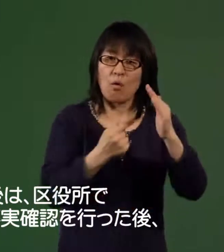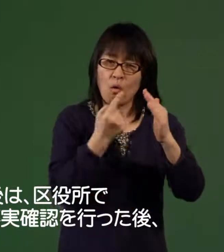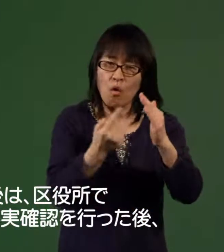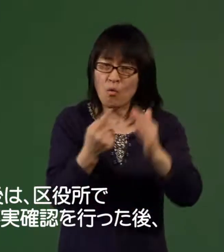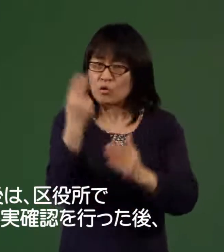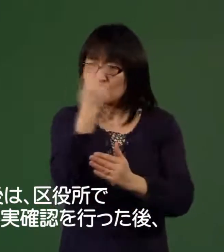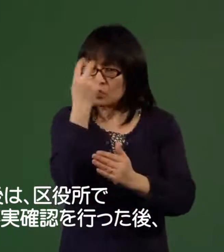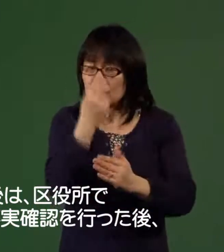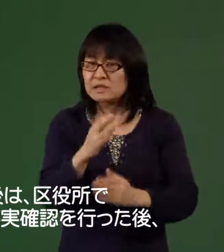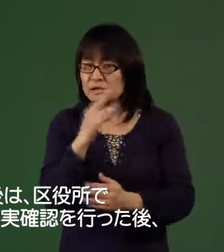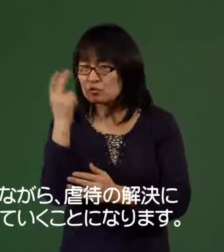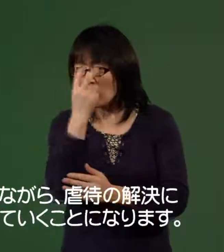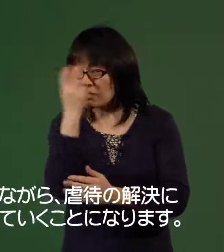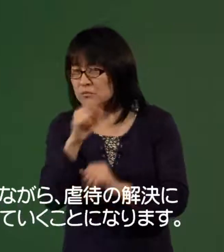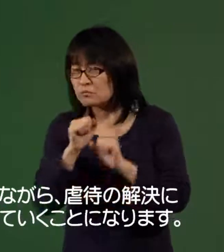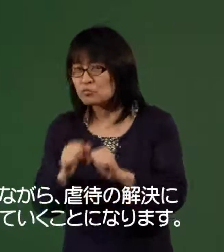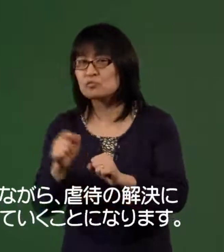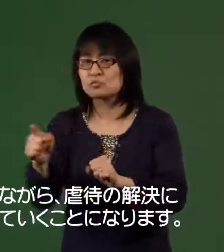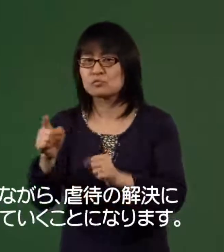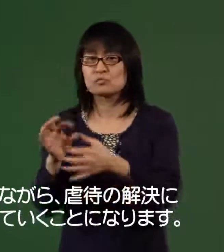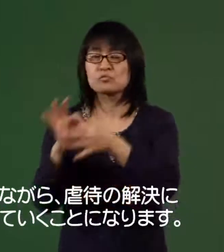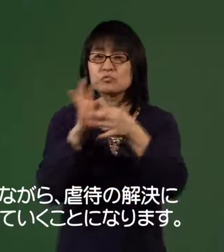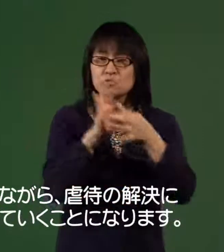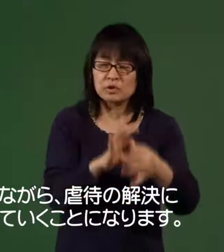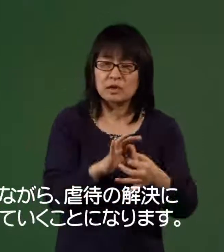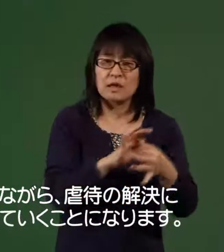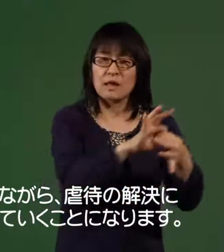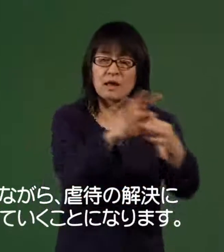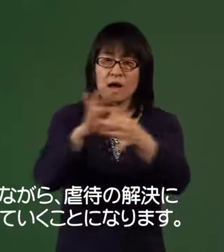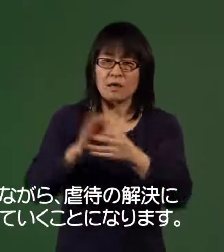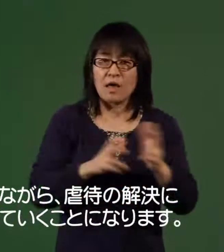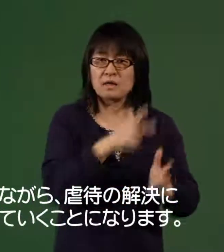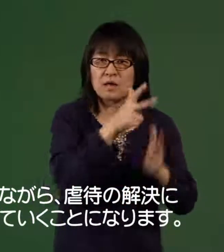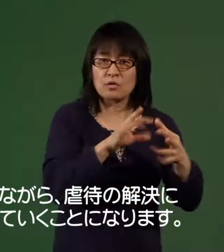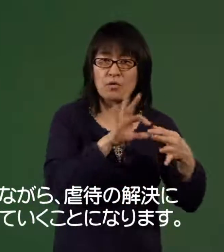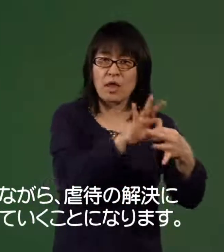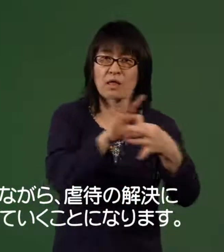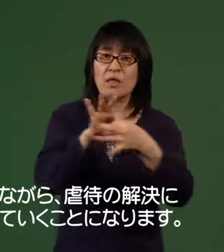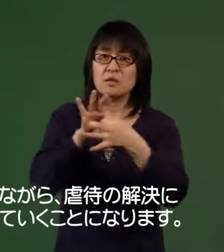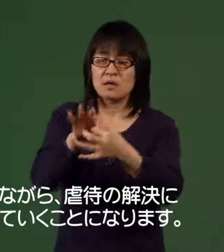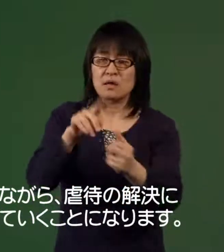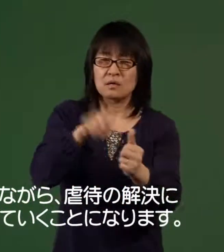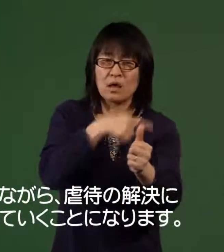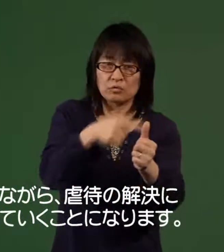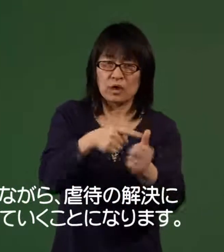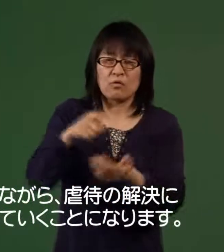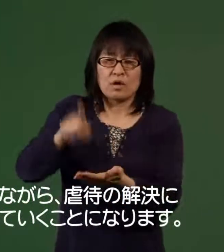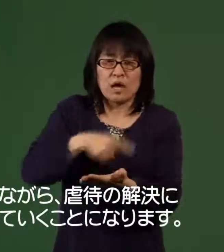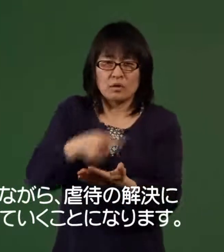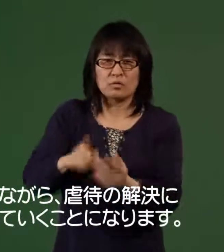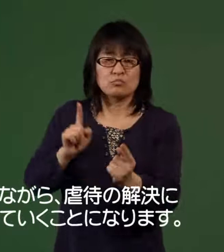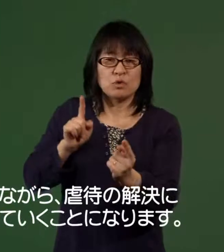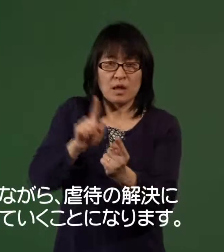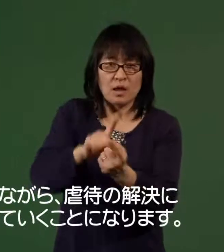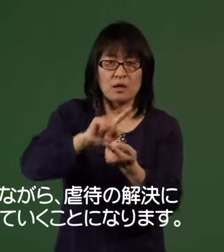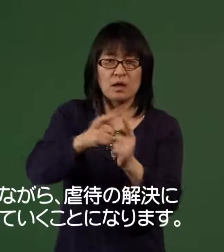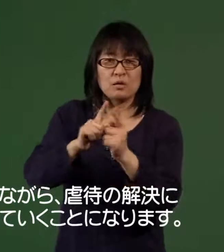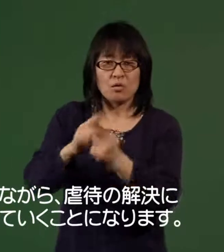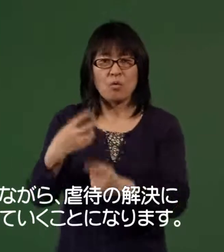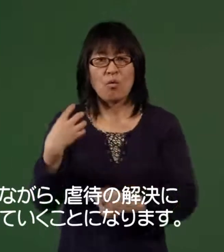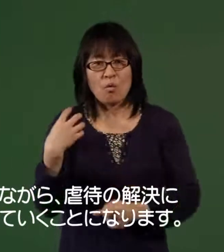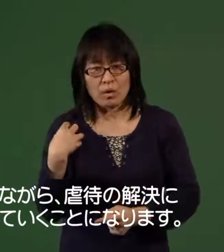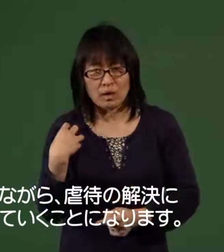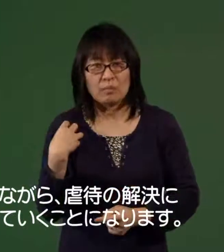確認を行った後関係機関と連携をしながら虐待の解決に向けた対応を行っていくことになり